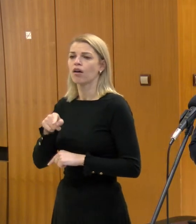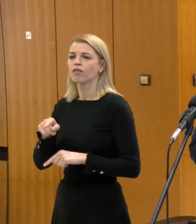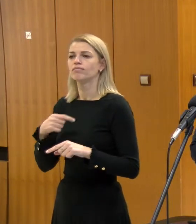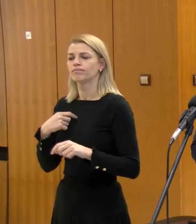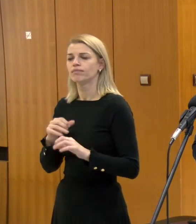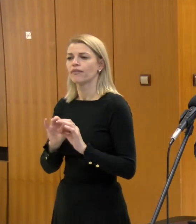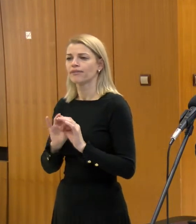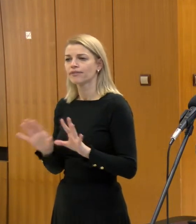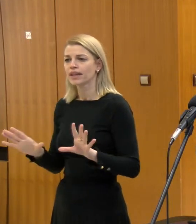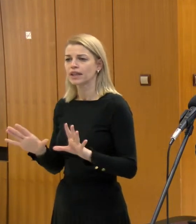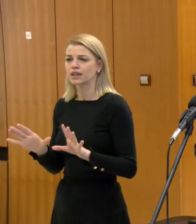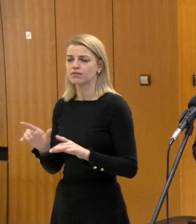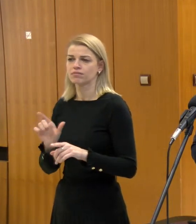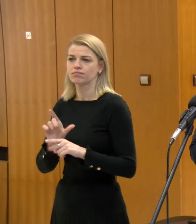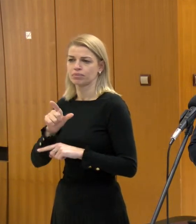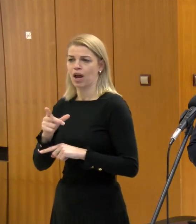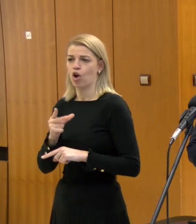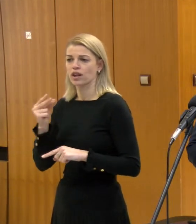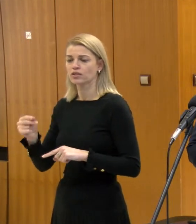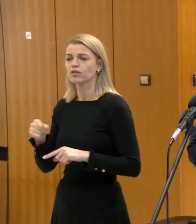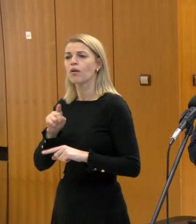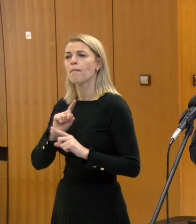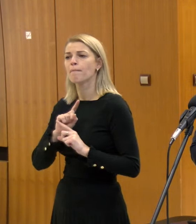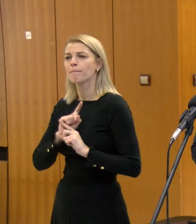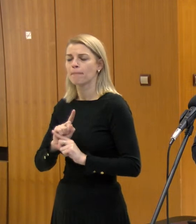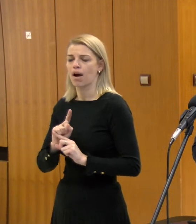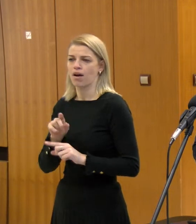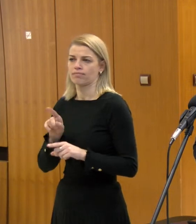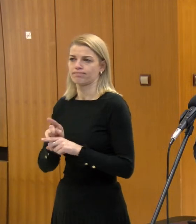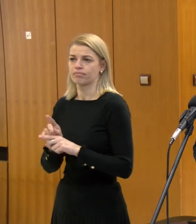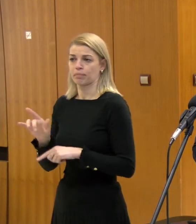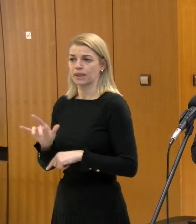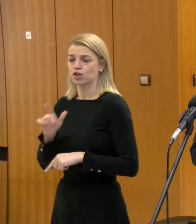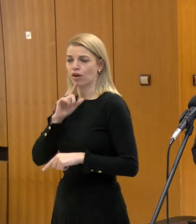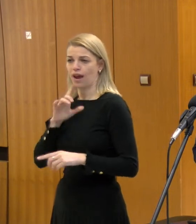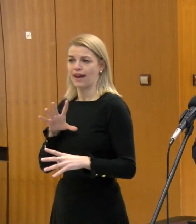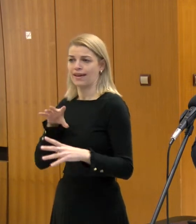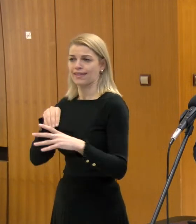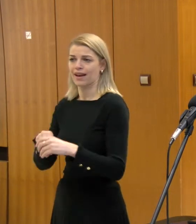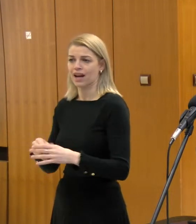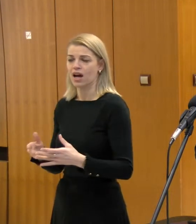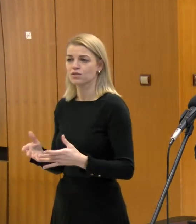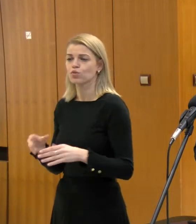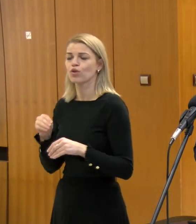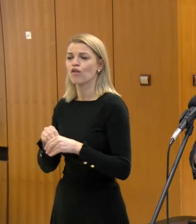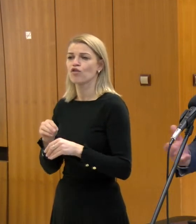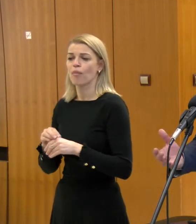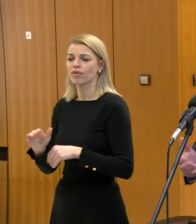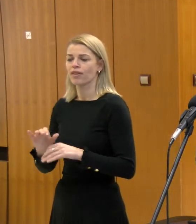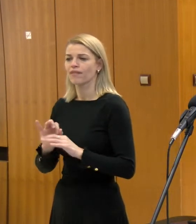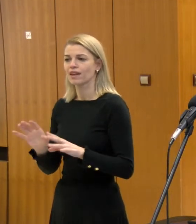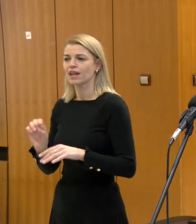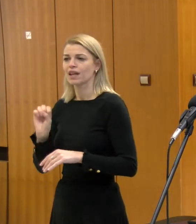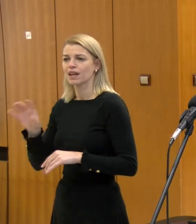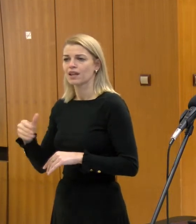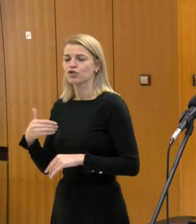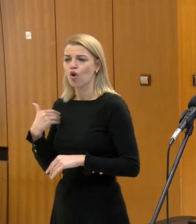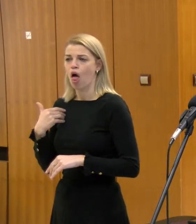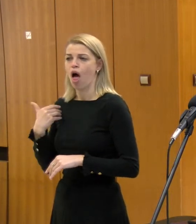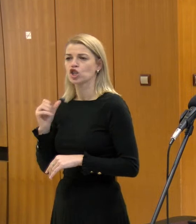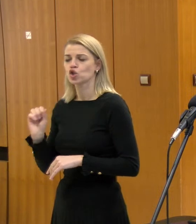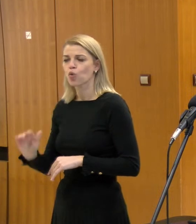aj umožniť, aby mali priestor na integráciu, aby mohli či dať deti do škôl, do škôlok a samozrejme si hľadať